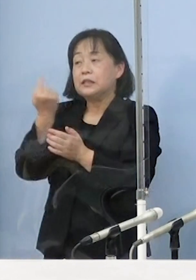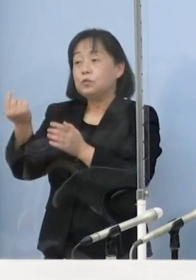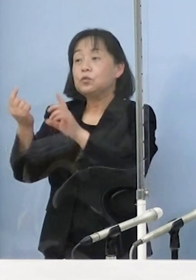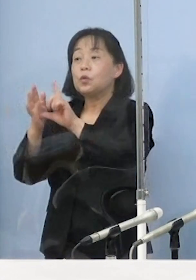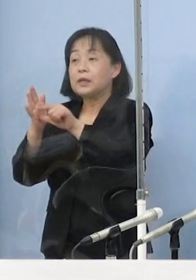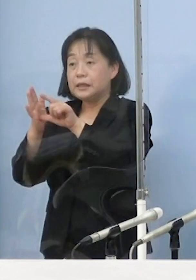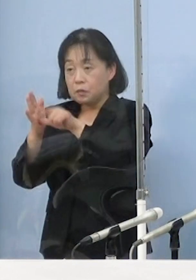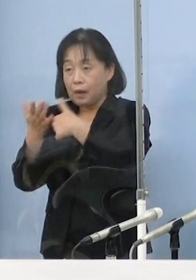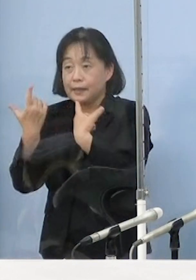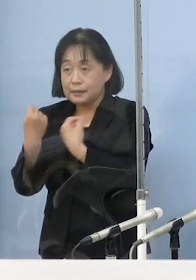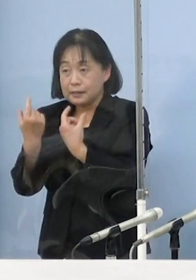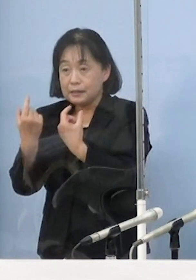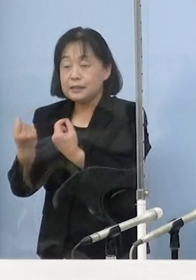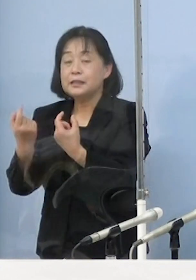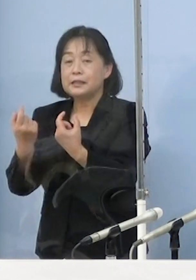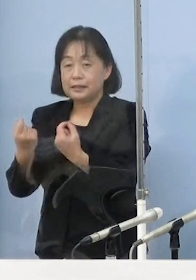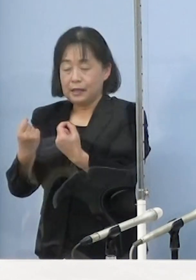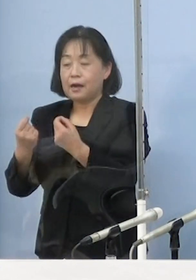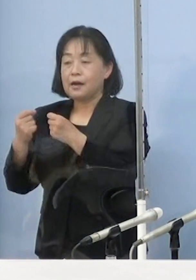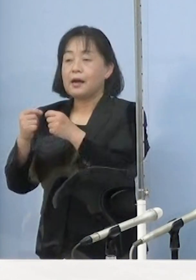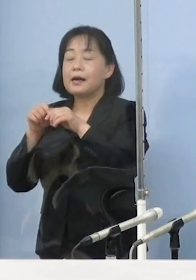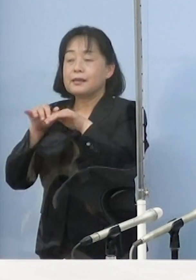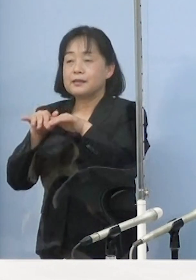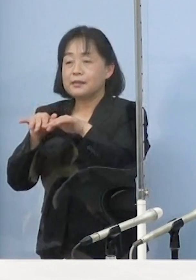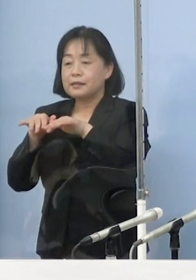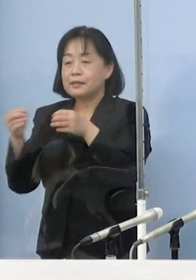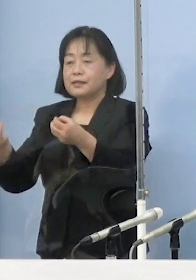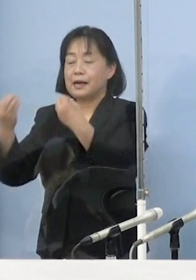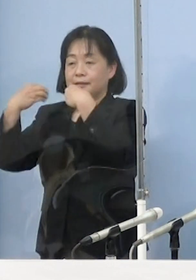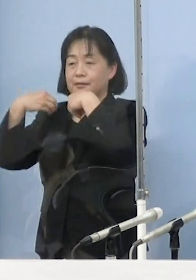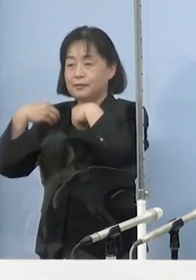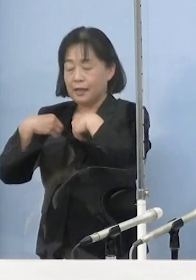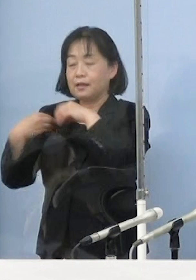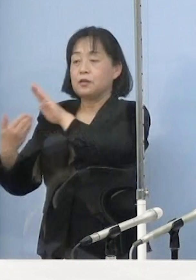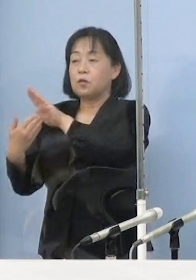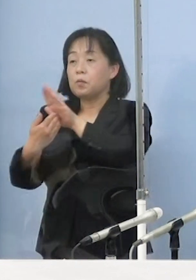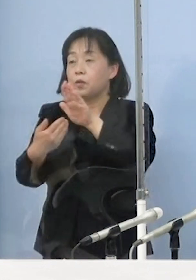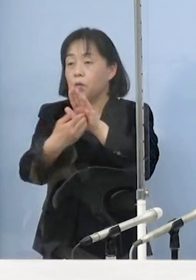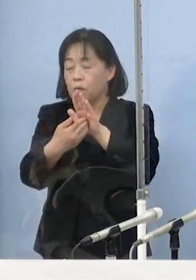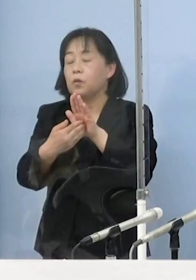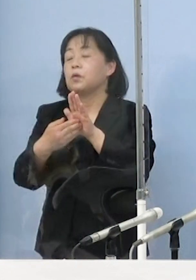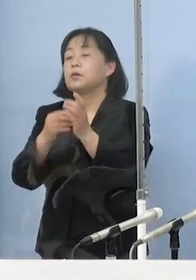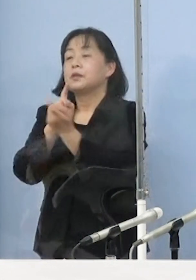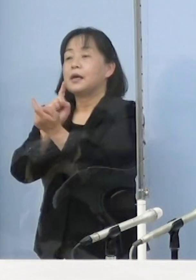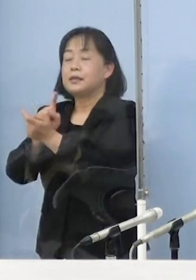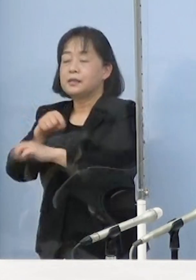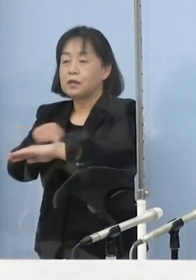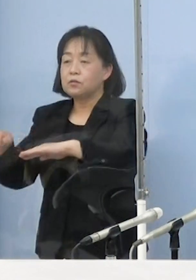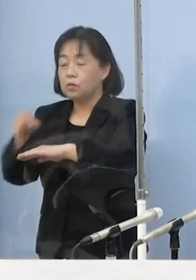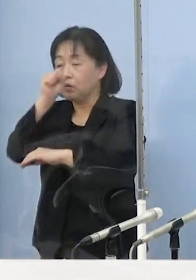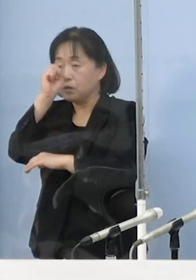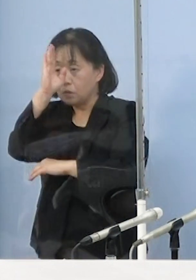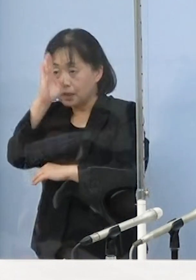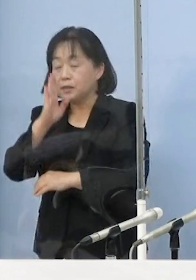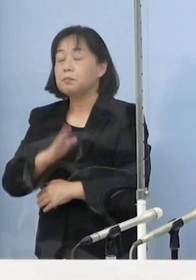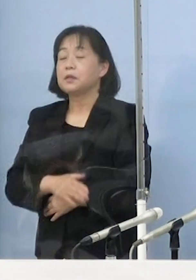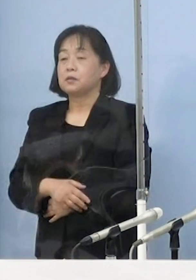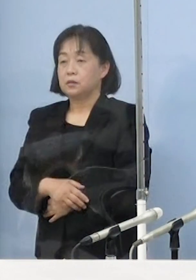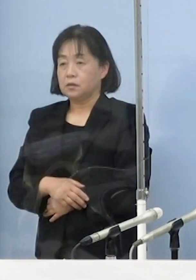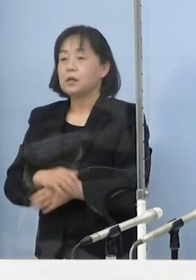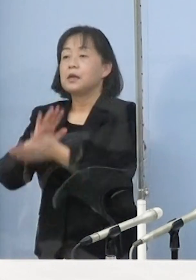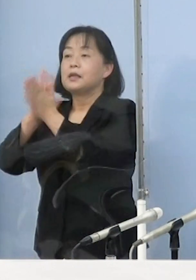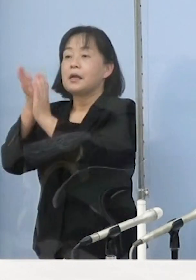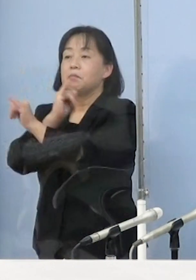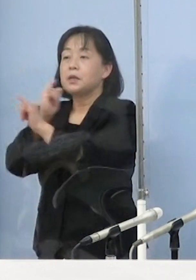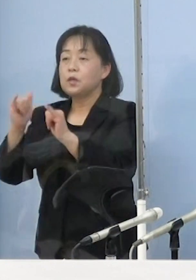徹底した感染予防対策、これを取っていただければと思います。次に県民の皆さん方へのお願